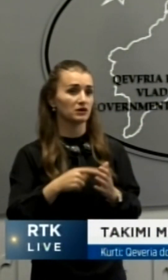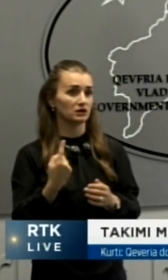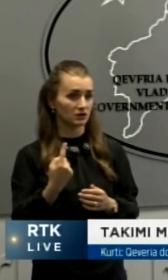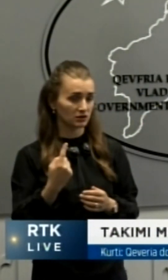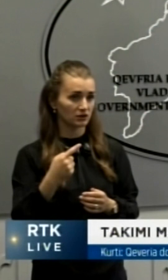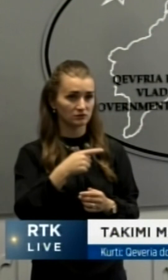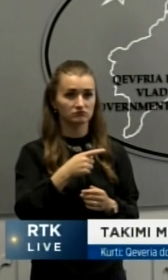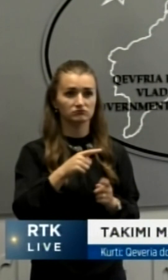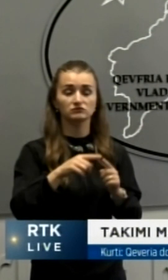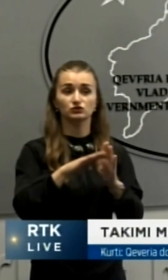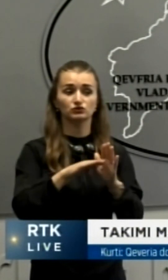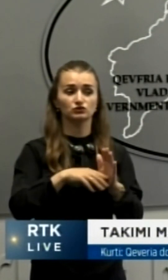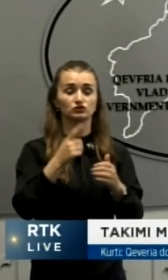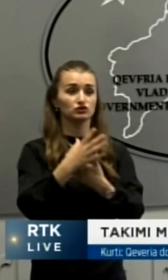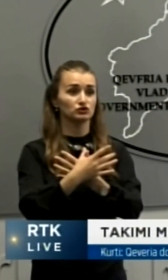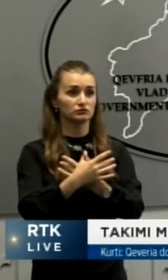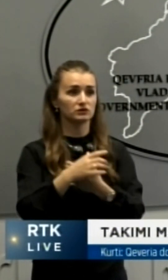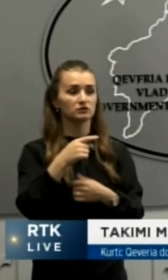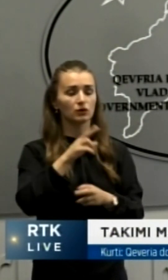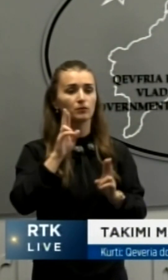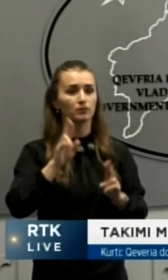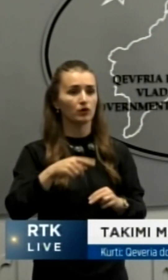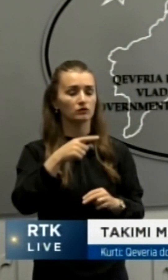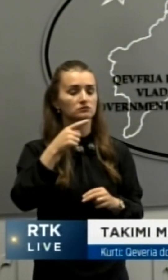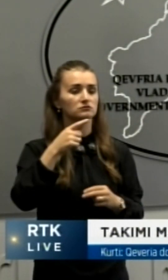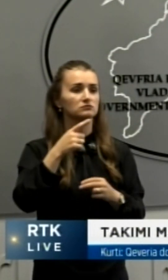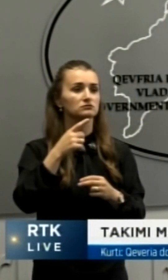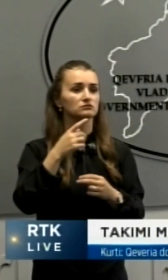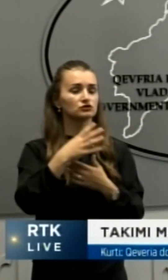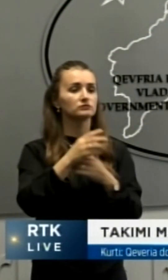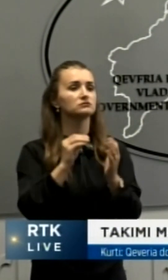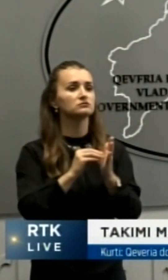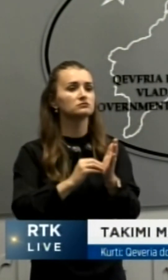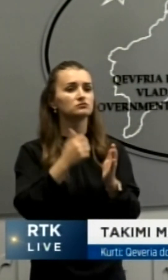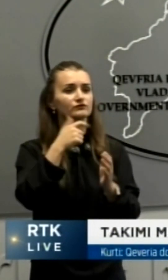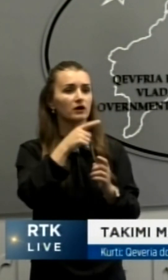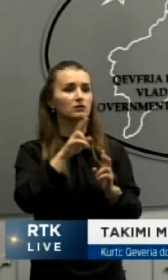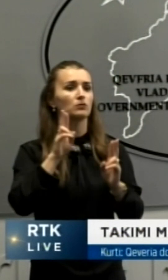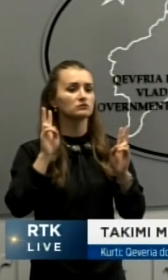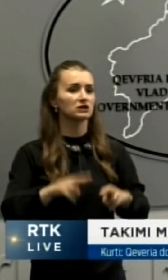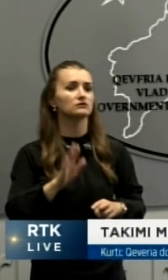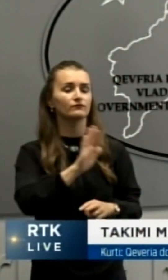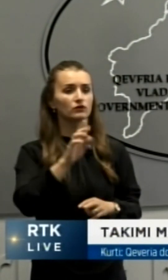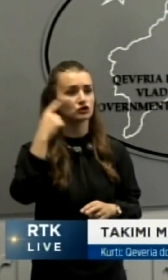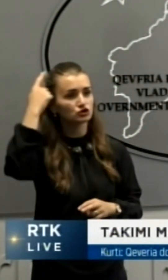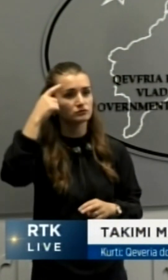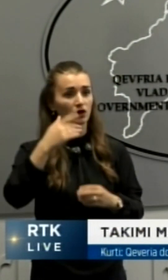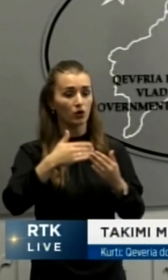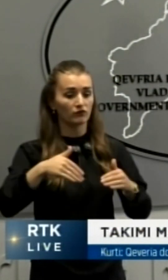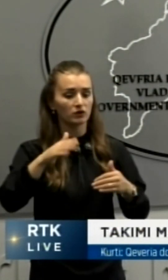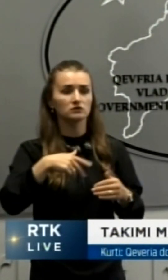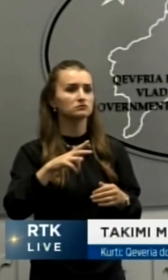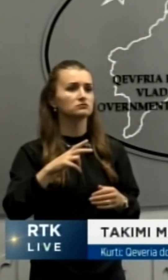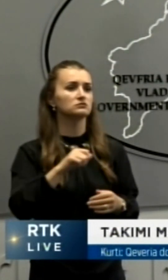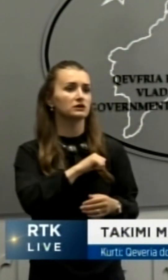Republikës Shqipërisë thotë që Republika e Shqipërisë mbron të drejtat kombëtare të popullit shqiptar që jeton jashtë kufive të saj. Pra propozimi im është